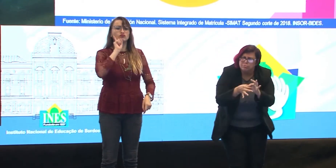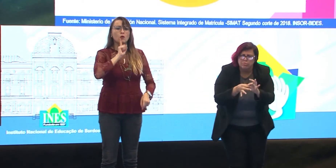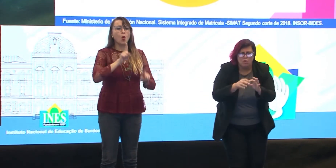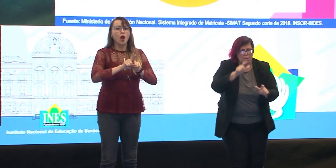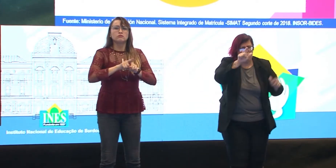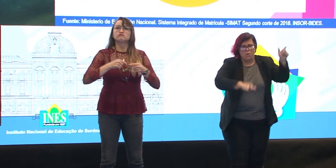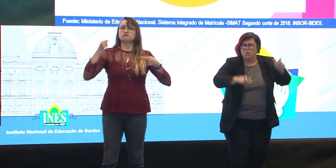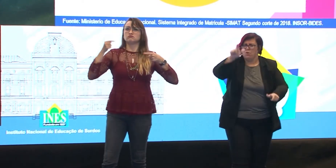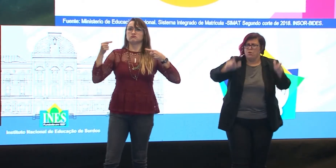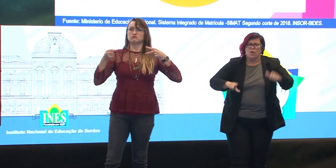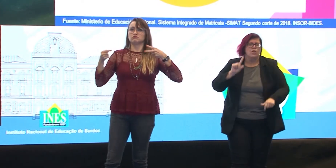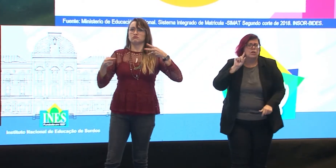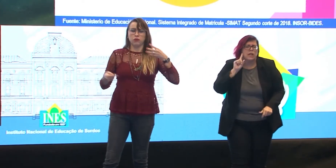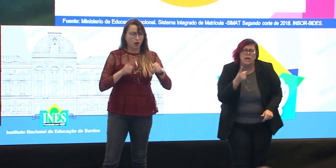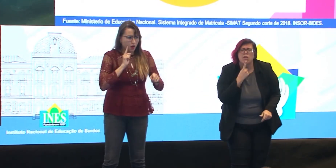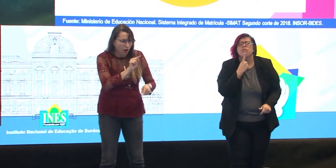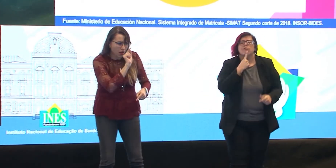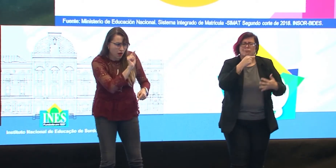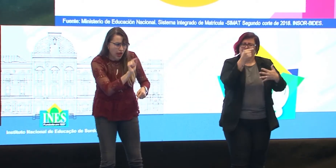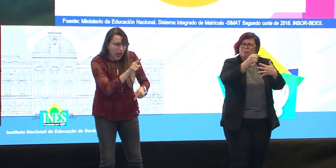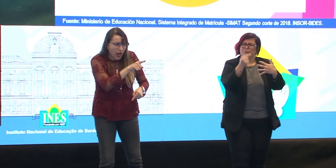país.